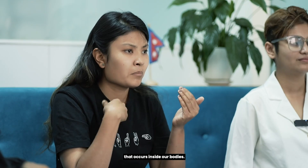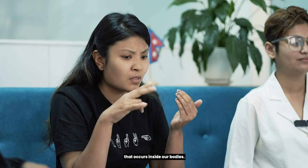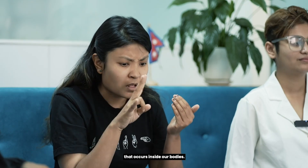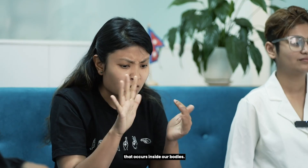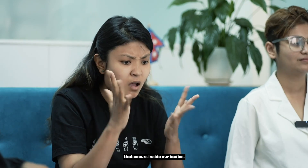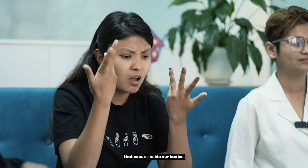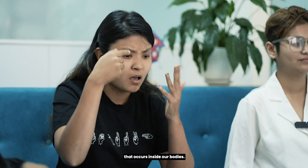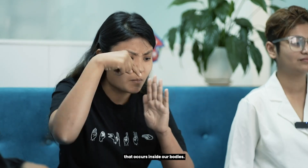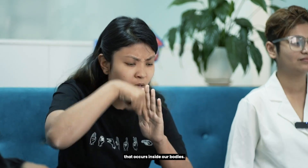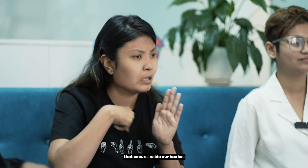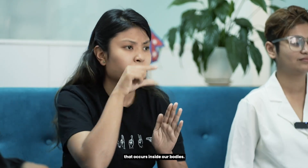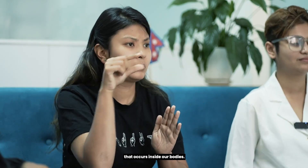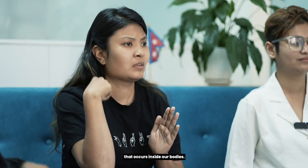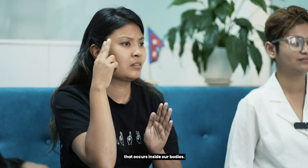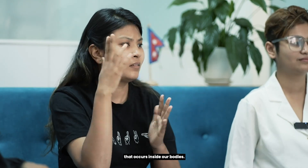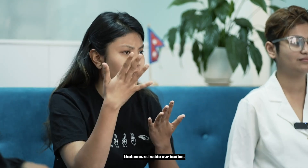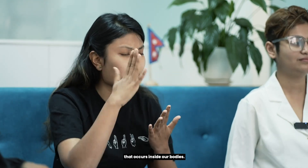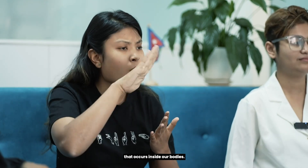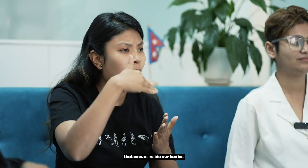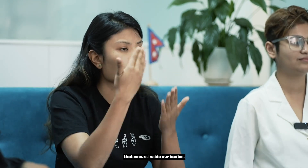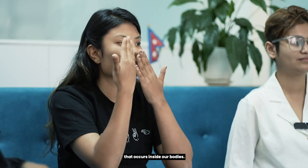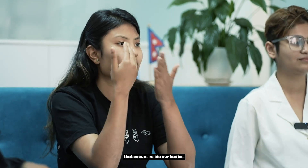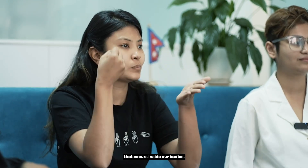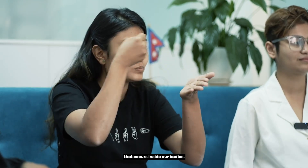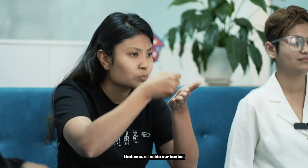मम्मीले चाहिँ हामीसँग यो अब भित्र हुने,